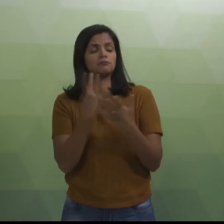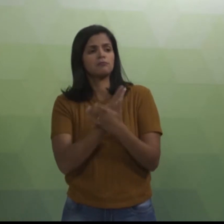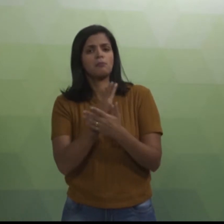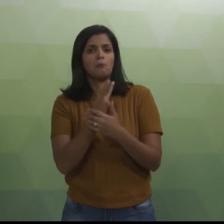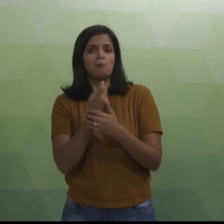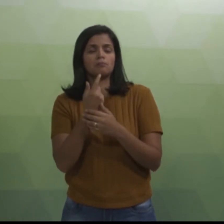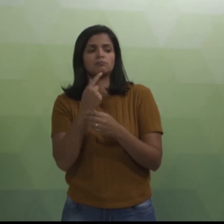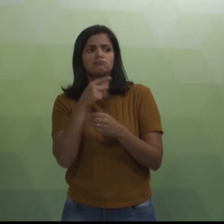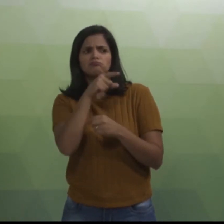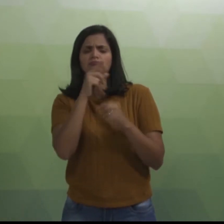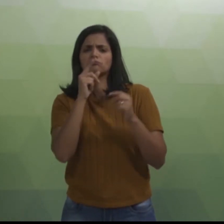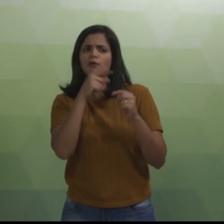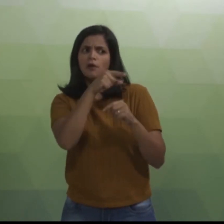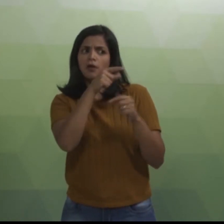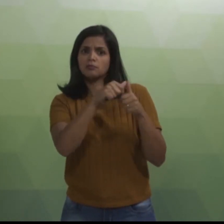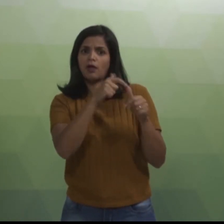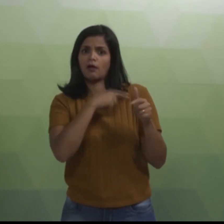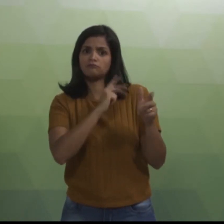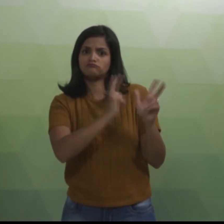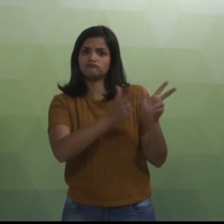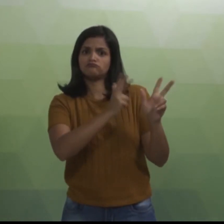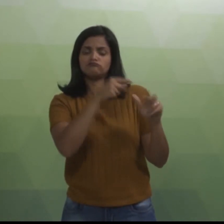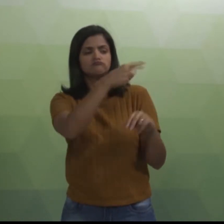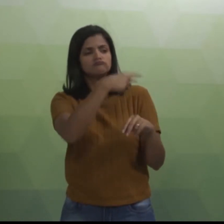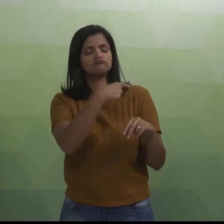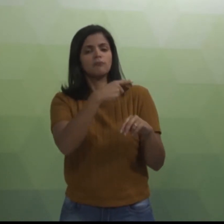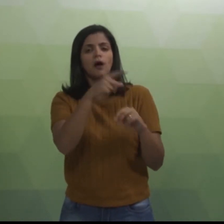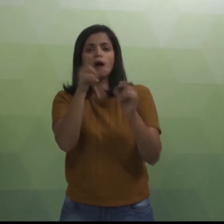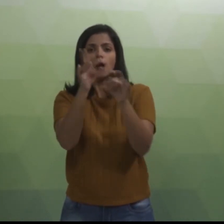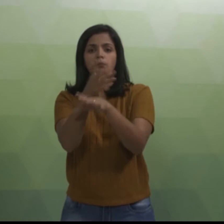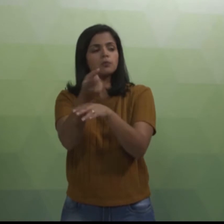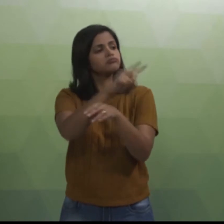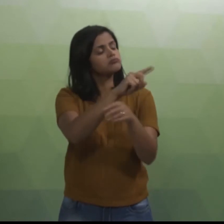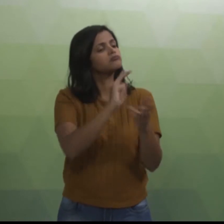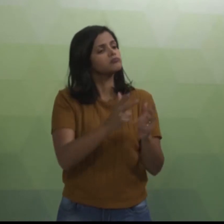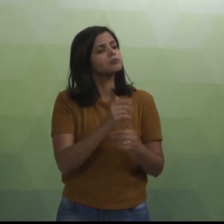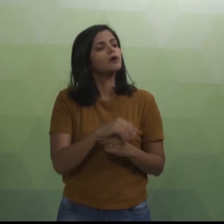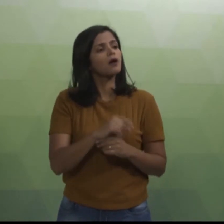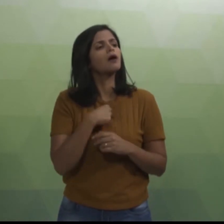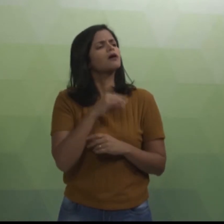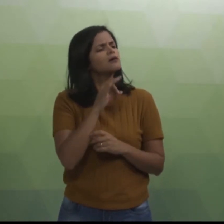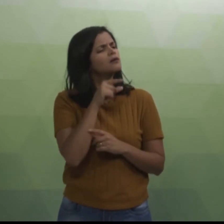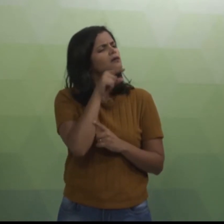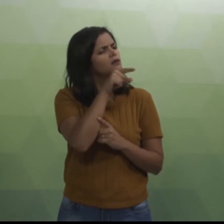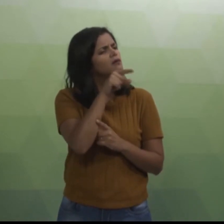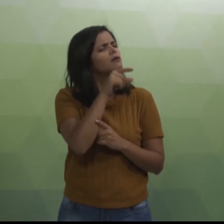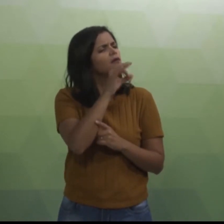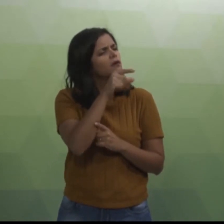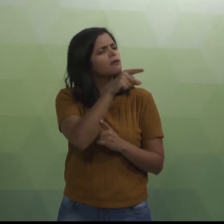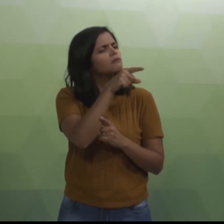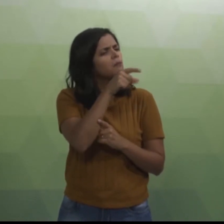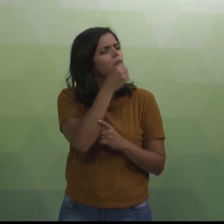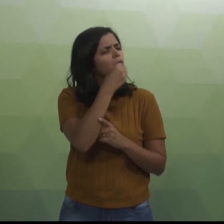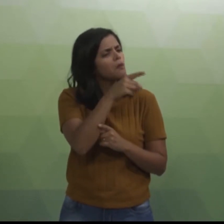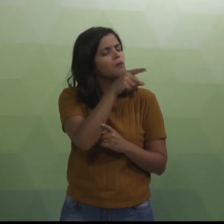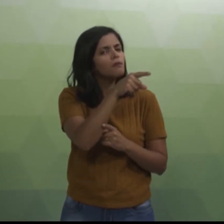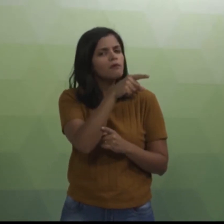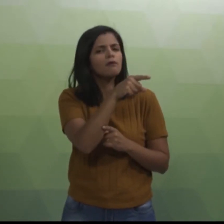marco as pessoas aqui na minha frente e dos lados. Então, se eu converso aqui com essa pessoa, a hora